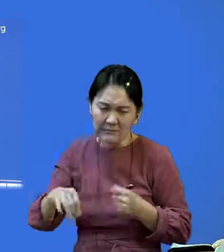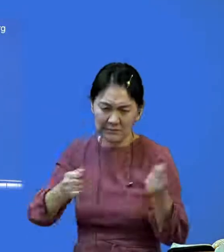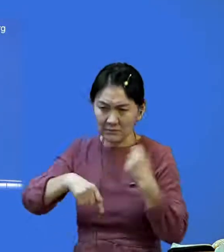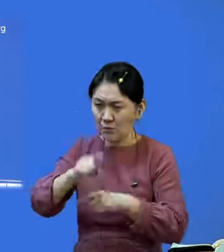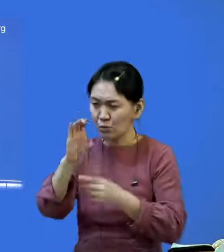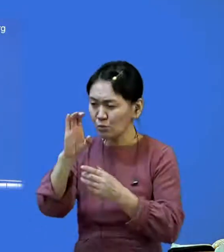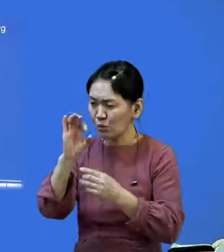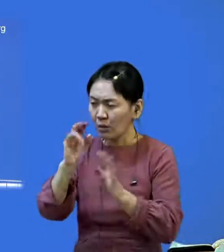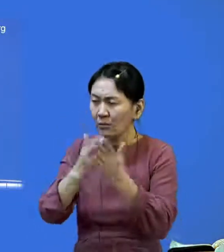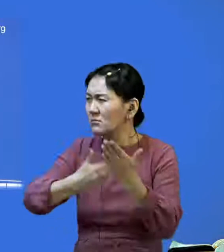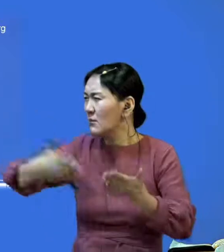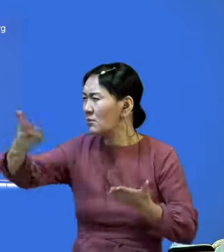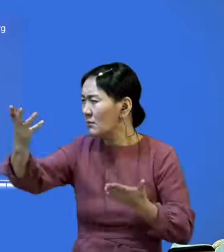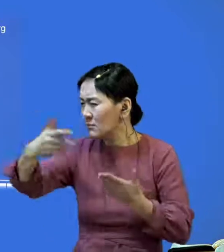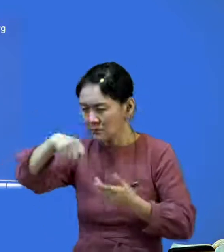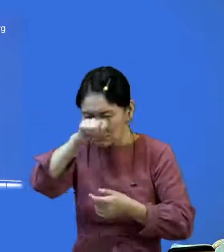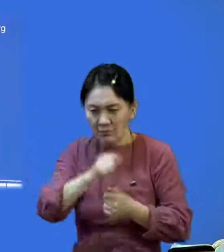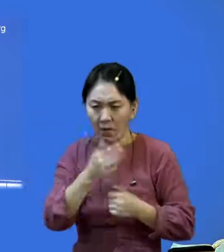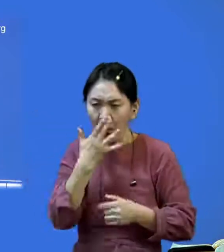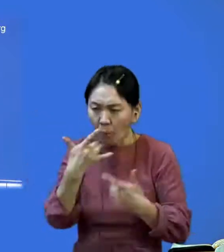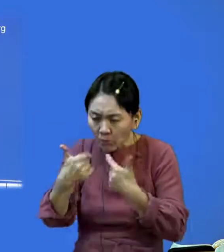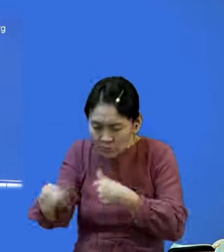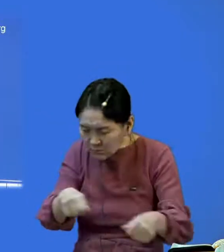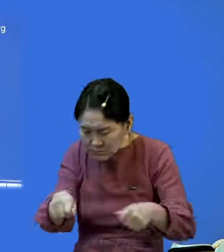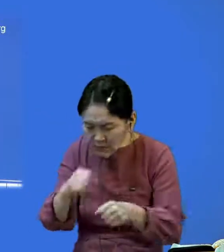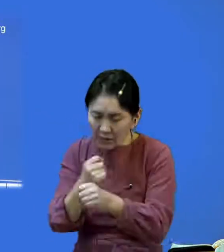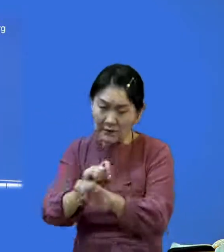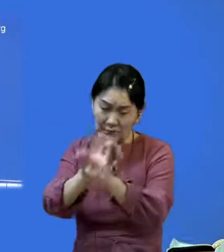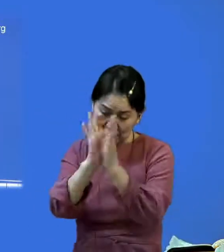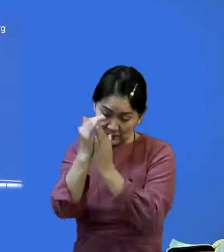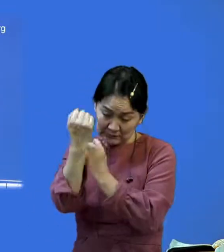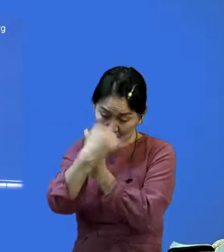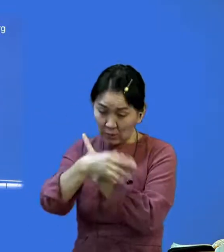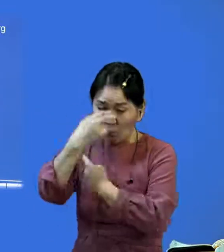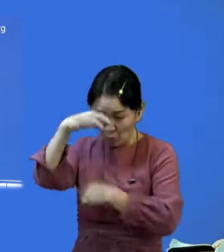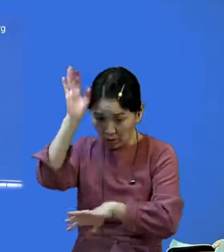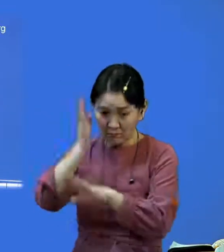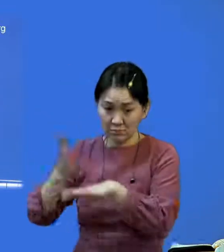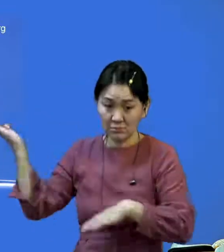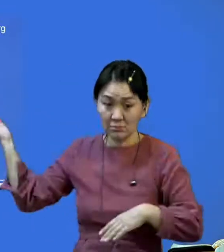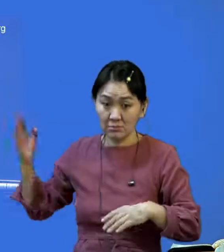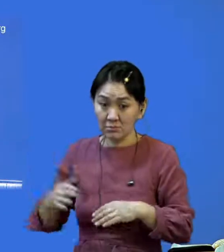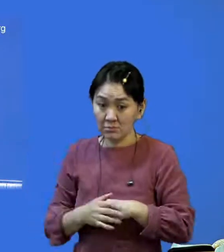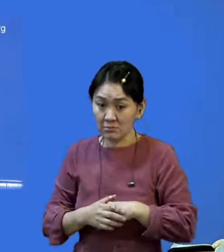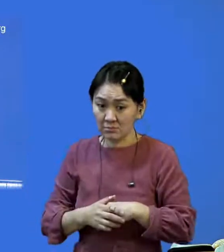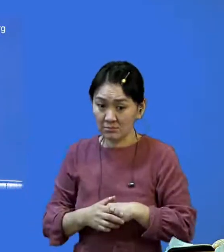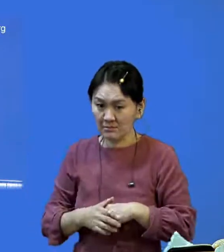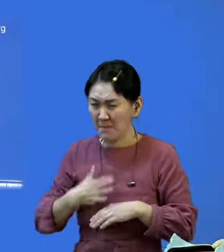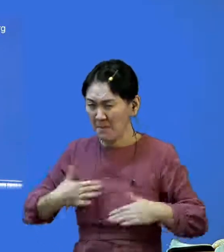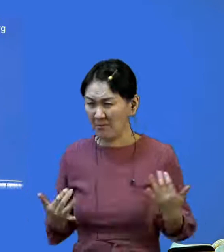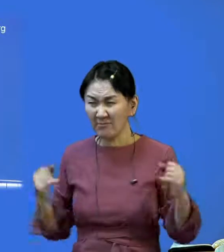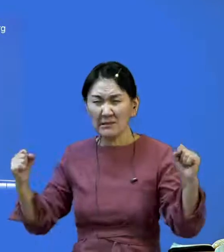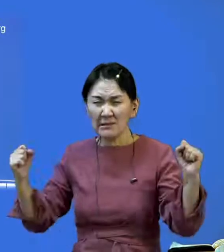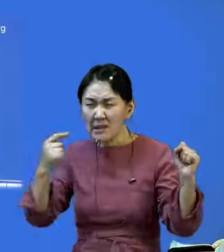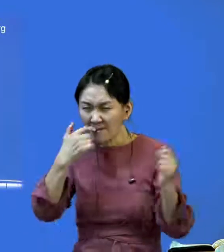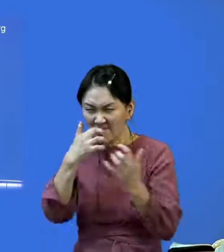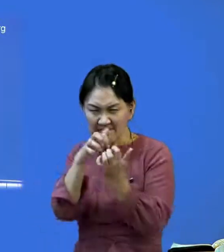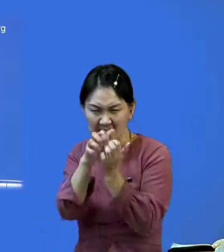сонин тарааж үзлээ, тийм ээ, гудал арчиж үзлээ. Өстө янз бүрийн юм хийж өгсөн. Би нэг гайгүй амьдэрч үзнэ гэж зур шүдэ